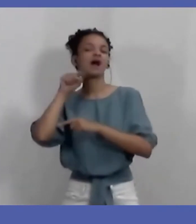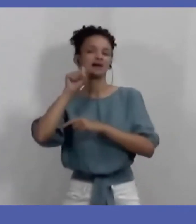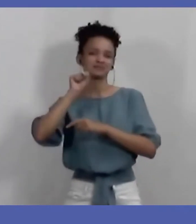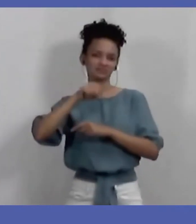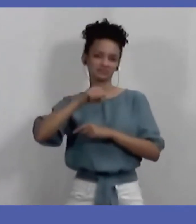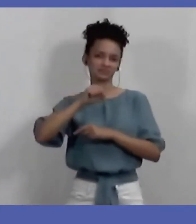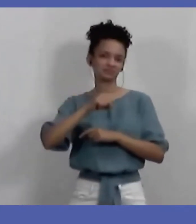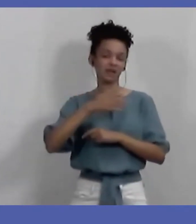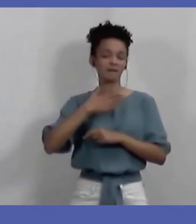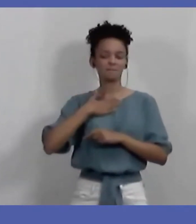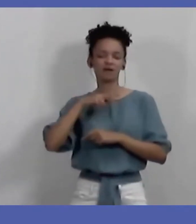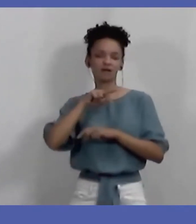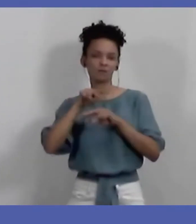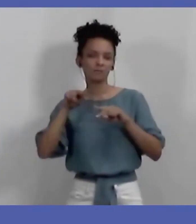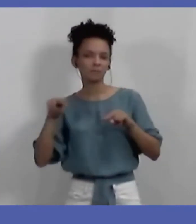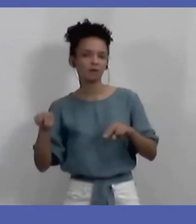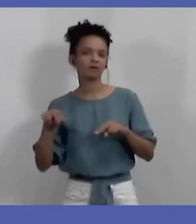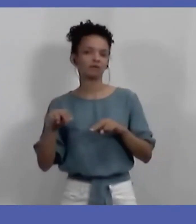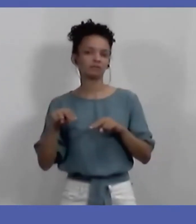Então, irmãos,